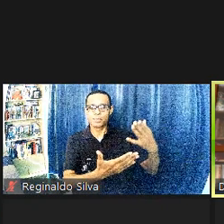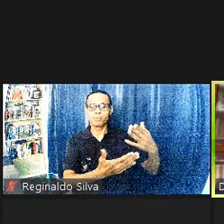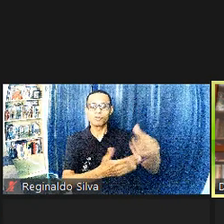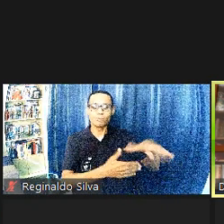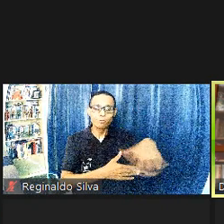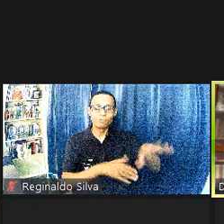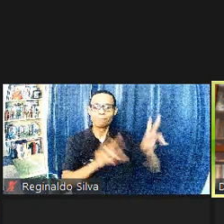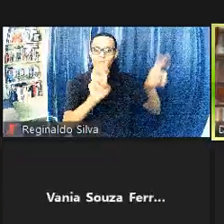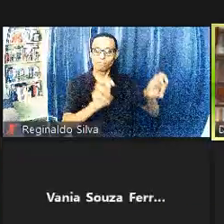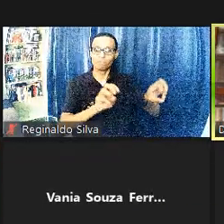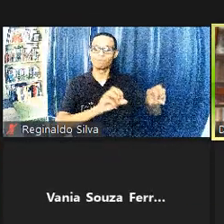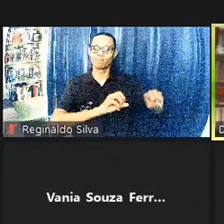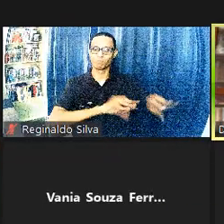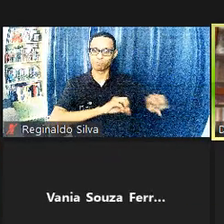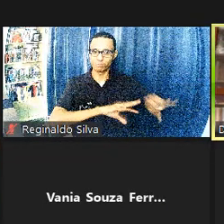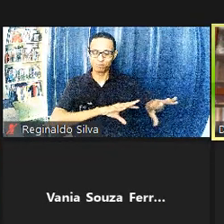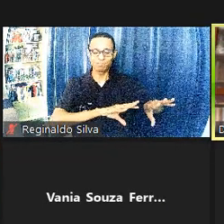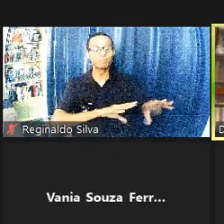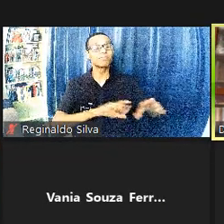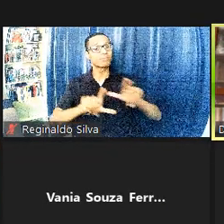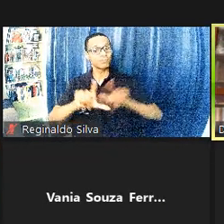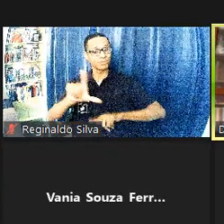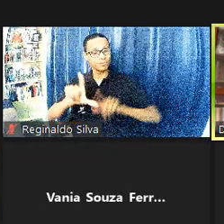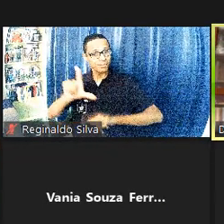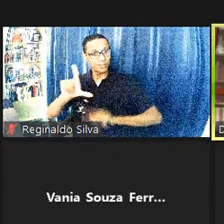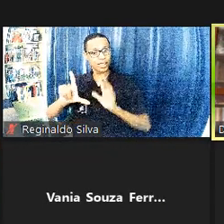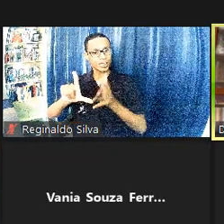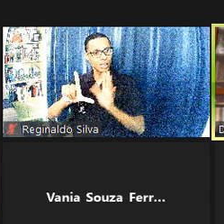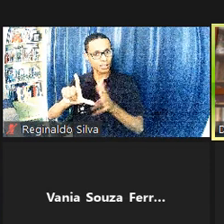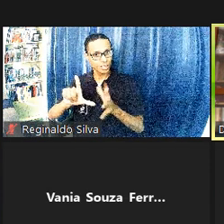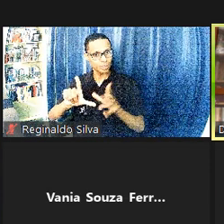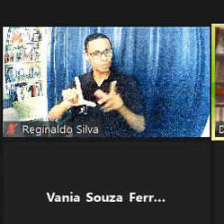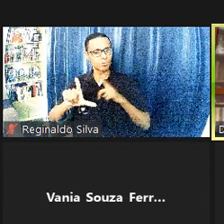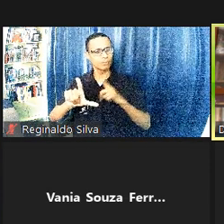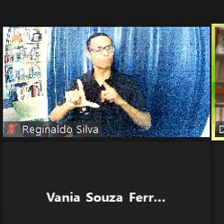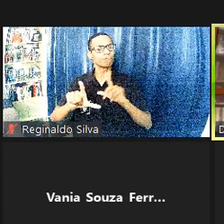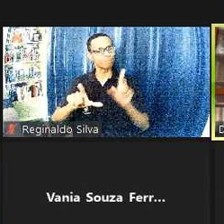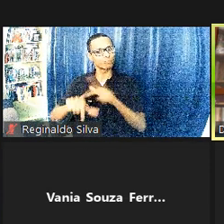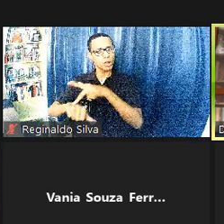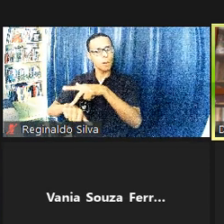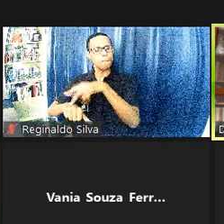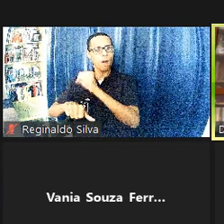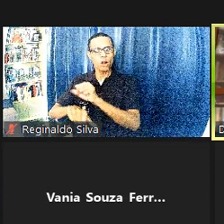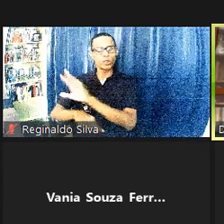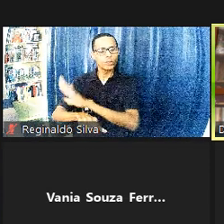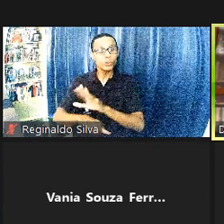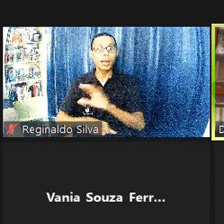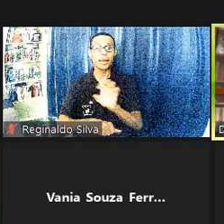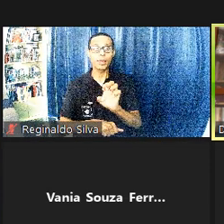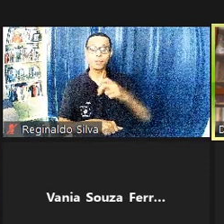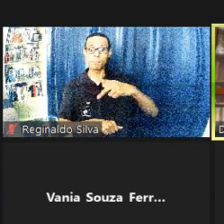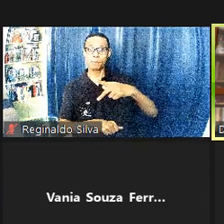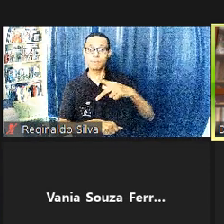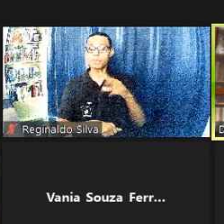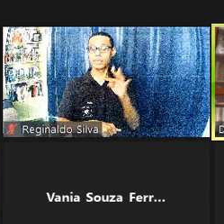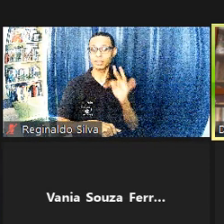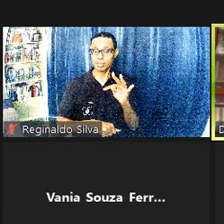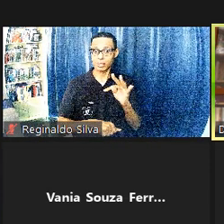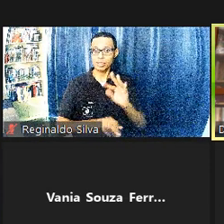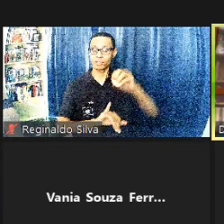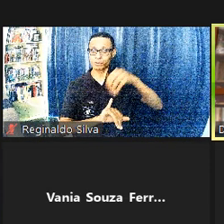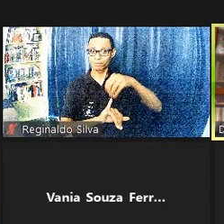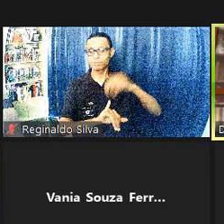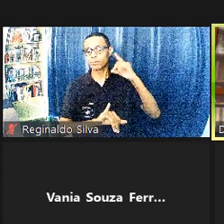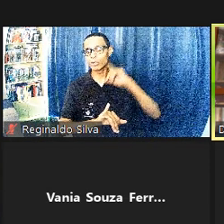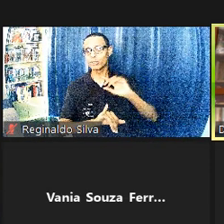em Letras Libras, pós-graduando em Docência na Educação Profissional e Tecnológica no IFI Sul de